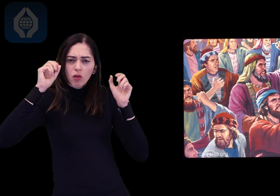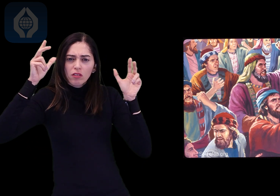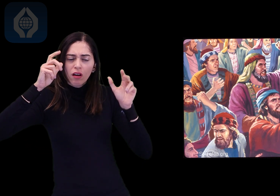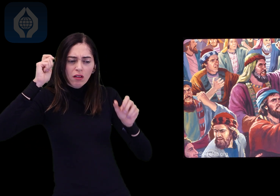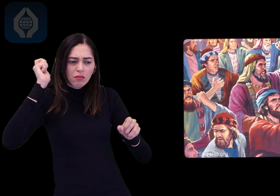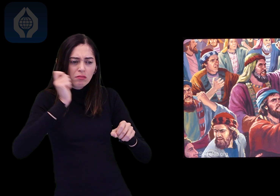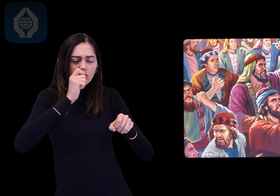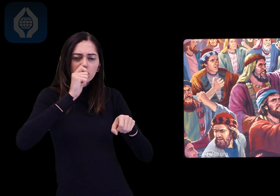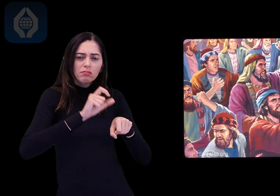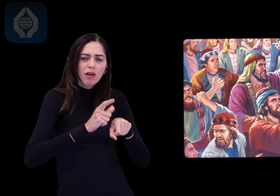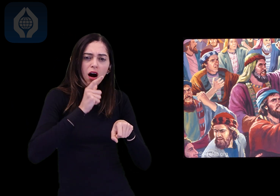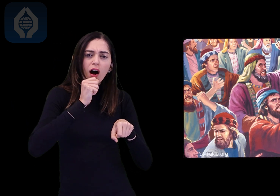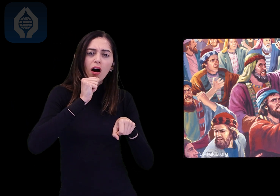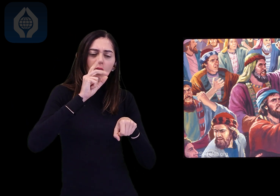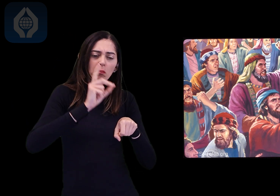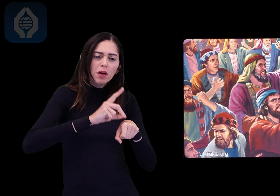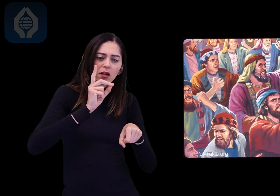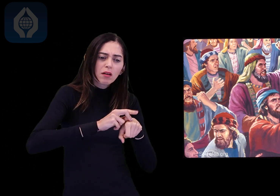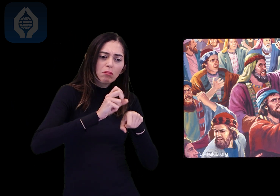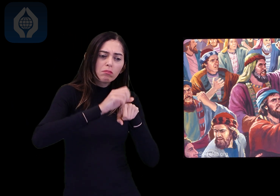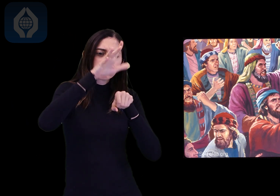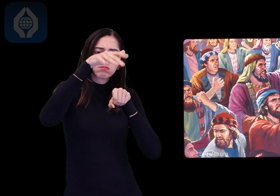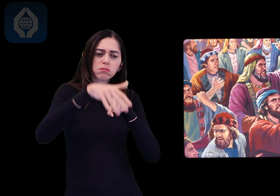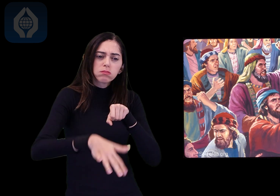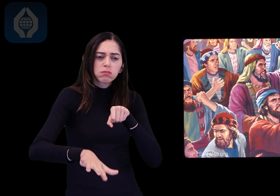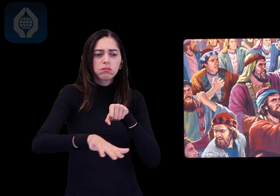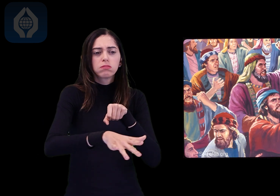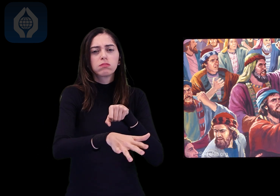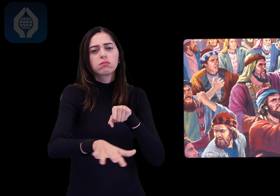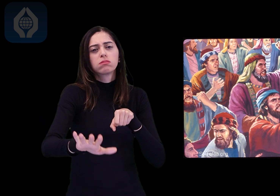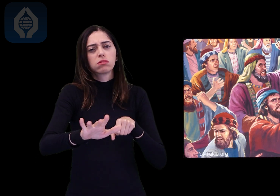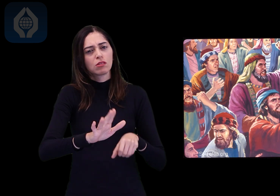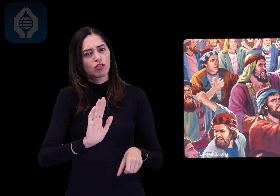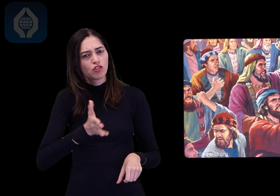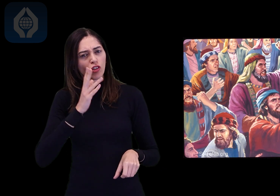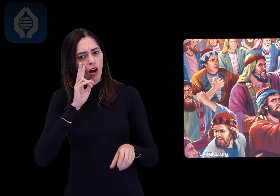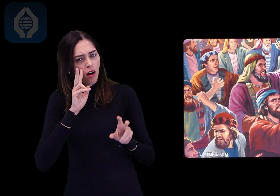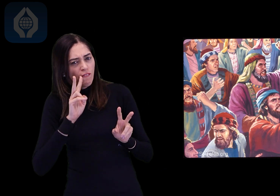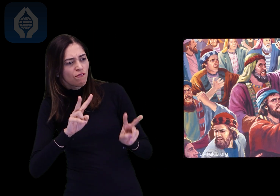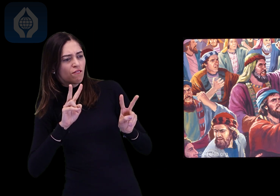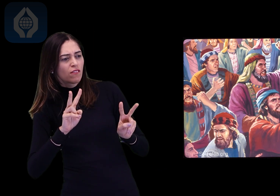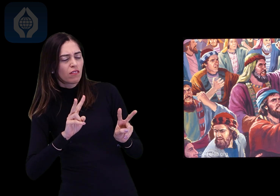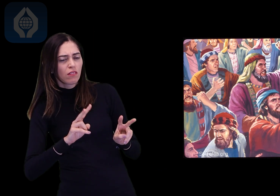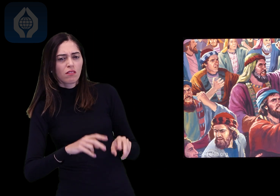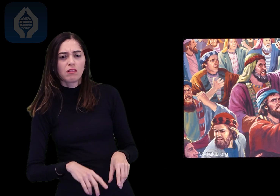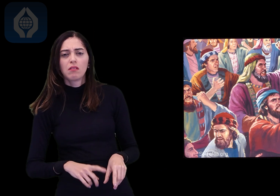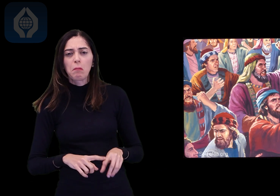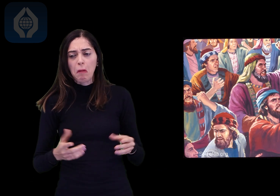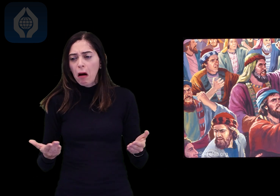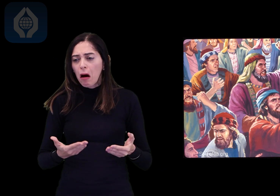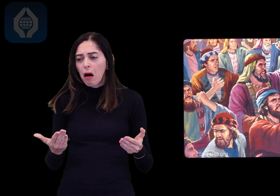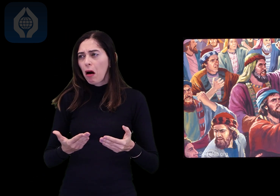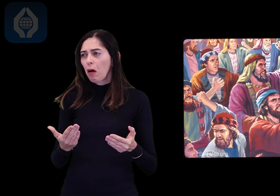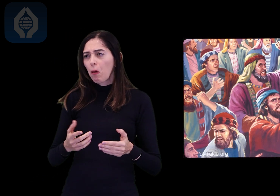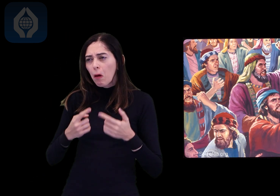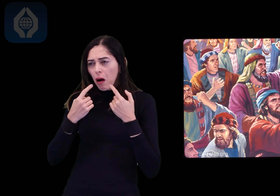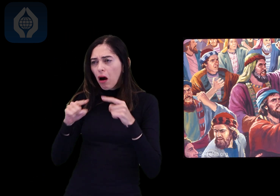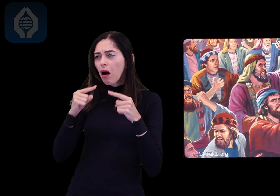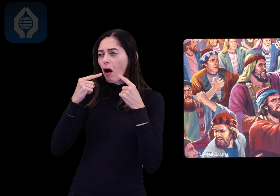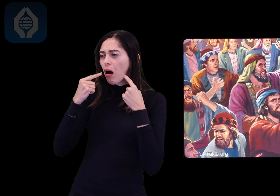dela anteriormente. O motivo pelo qual não pediram a Deus foi porque não confiavam nele, apesar de já ter feito tanto